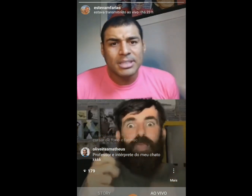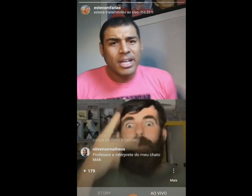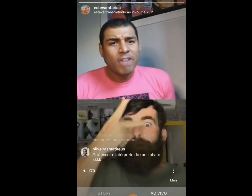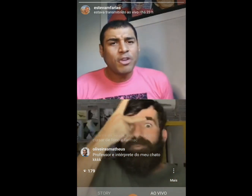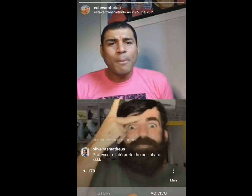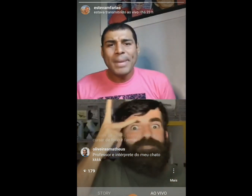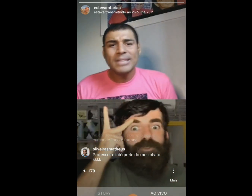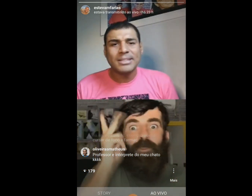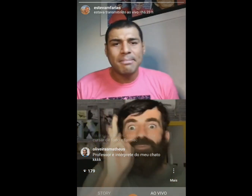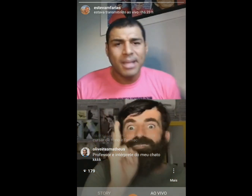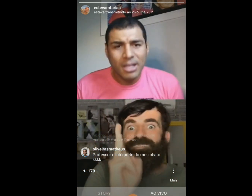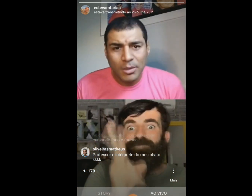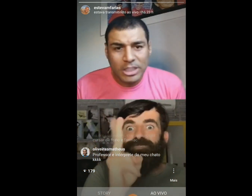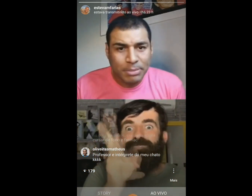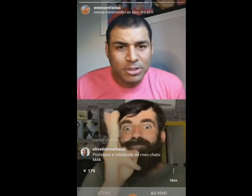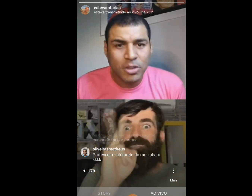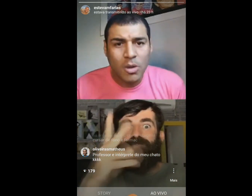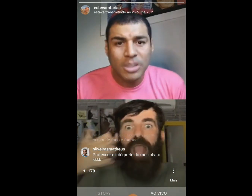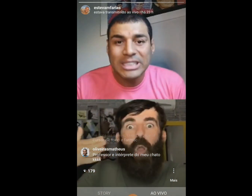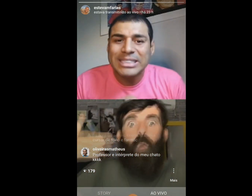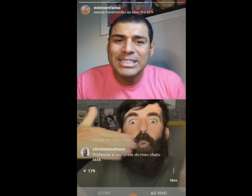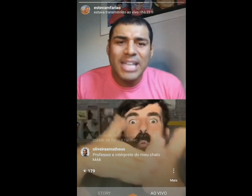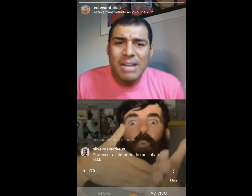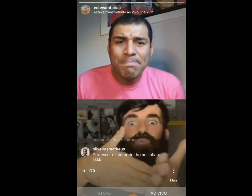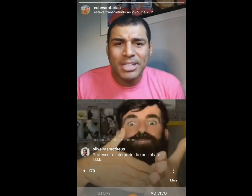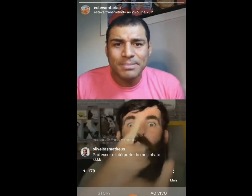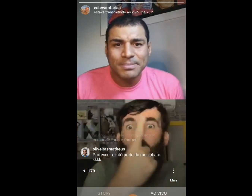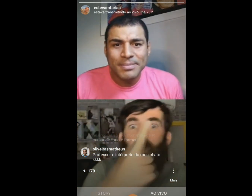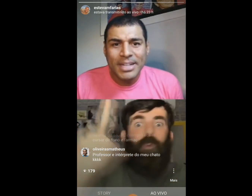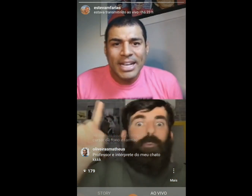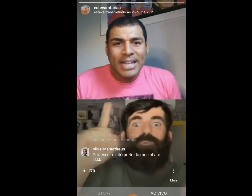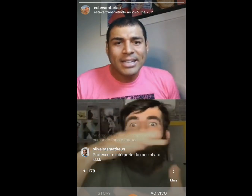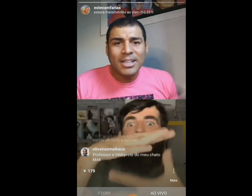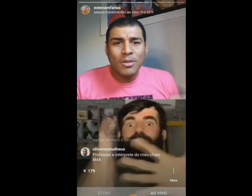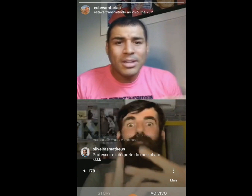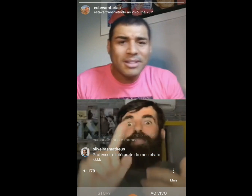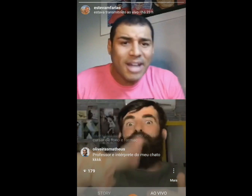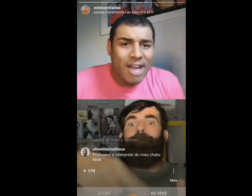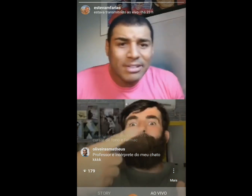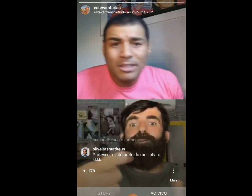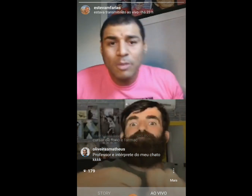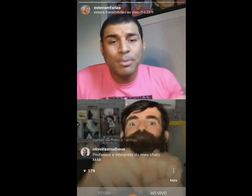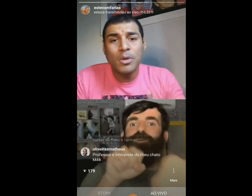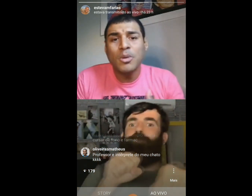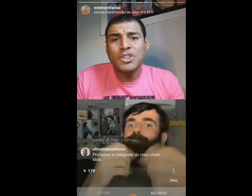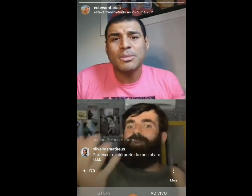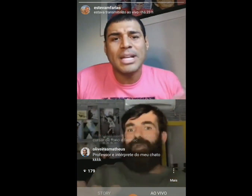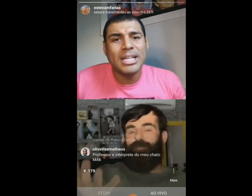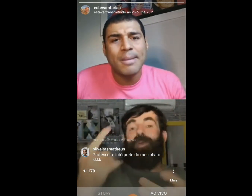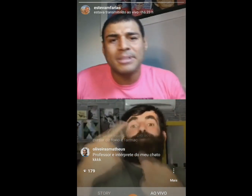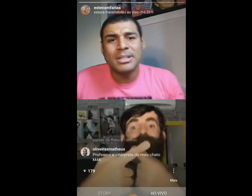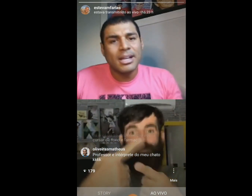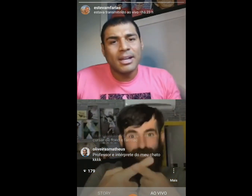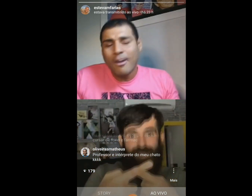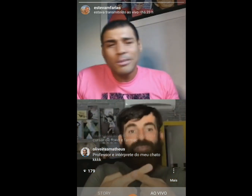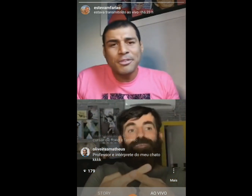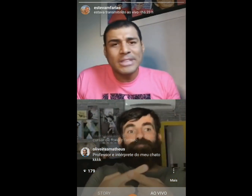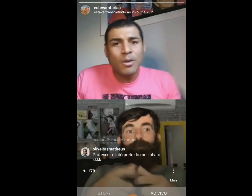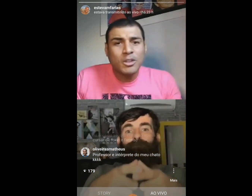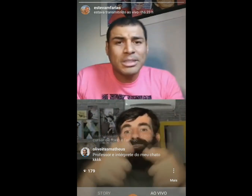pessoas sempre escolhem a Libras como a última matéria, depois de se formar. Porque